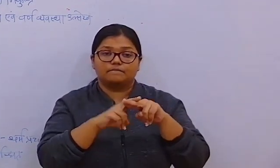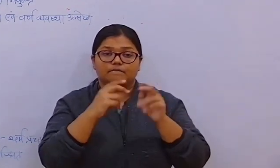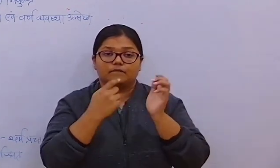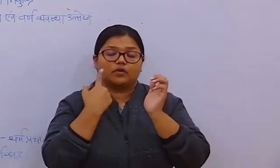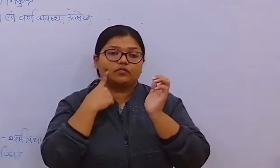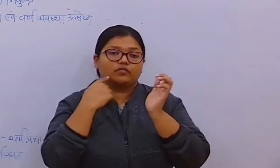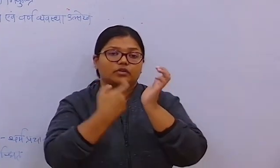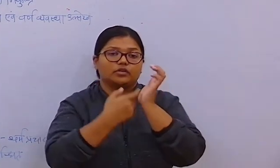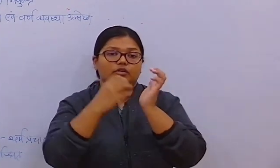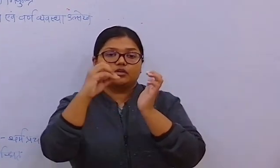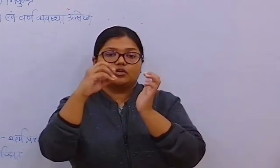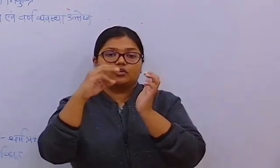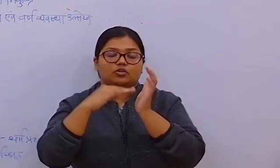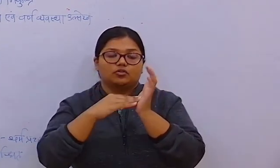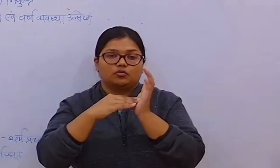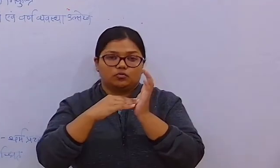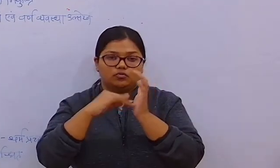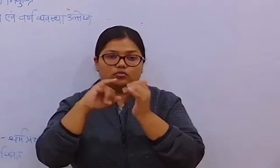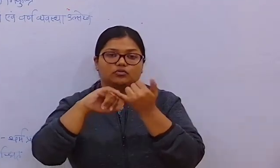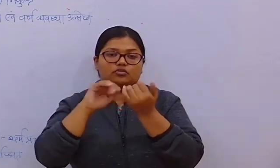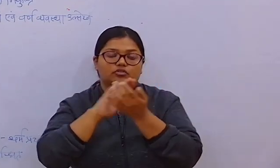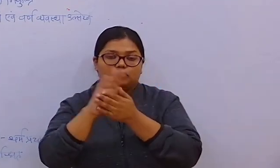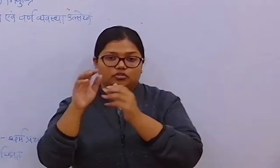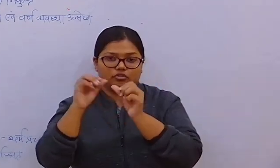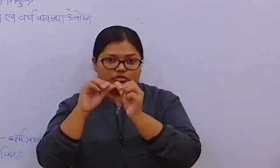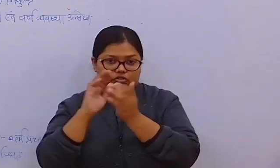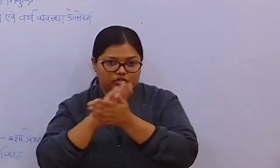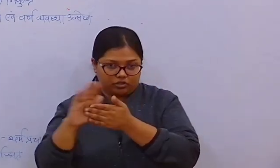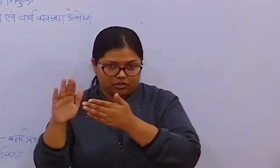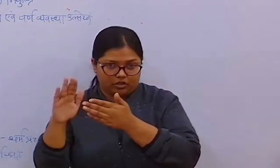शाह तुगलक ने दिल्ली में स्थापित करवाया।